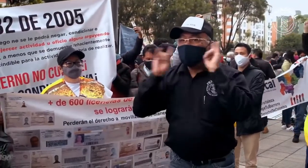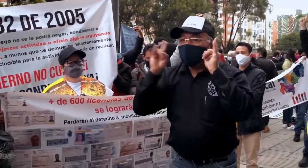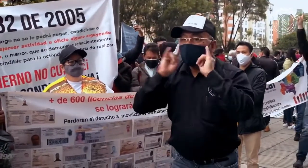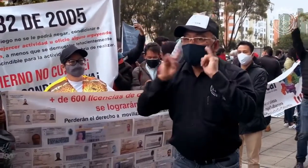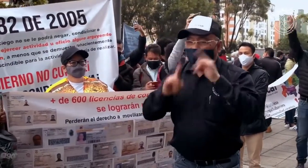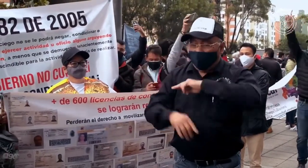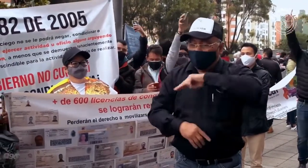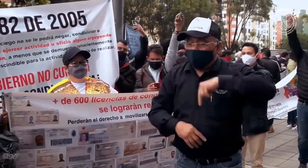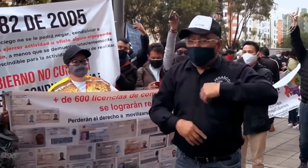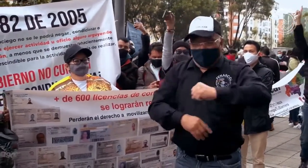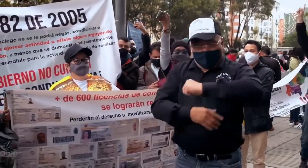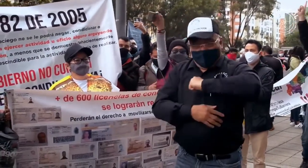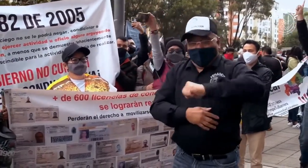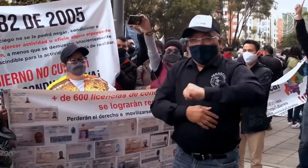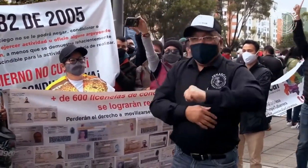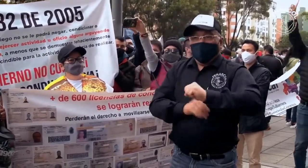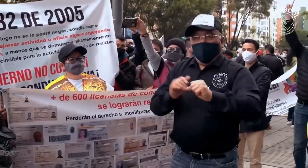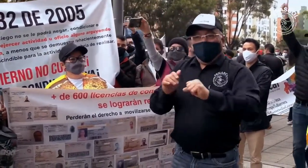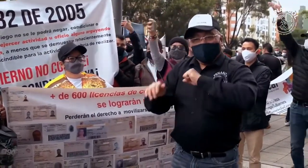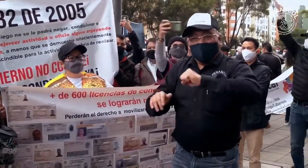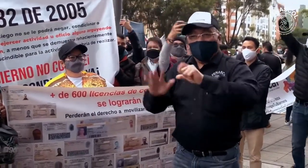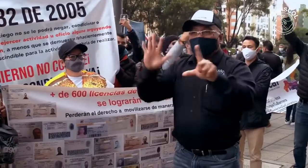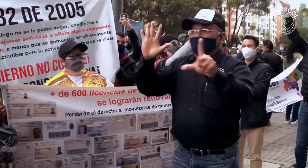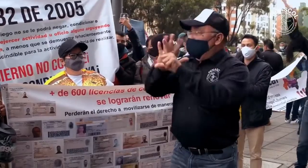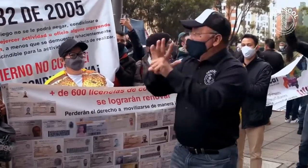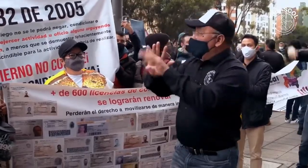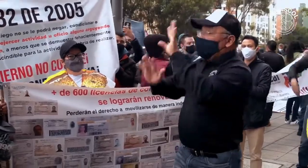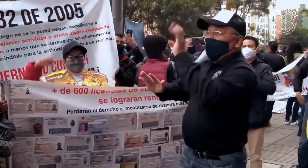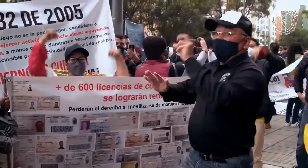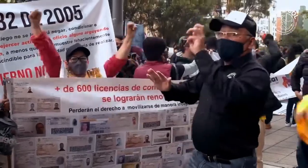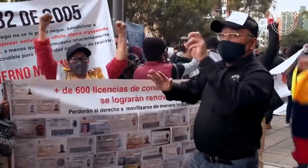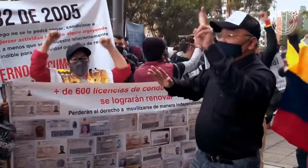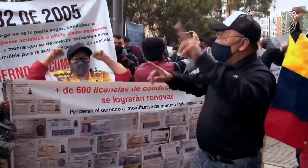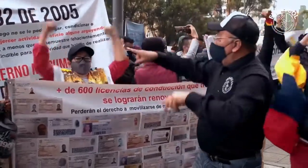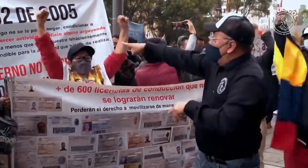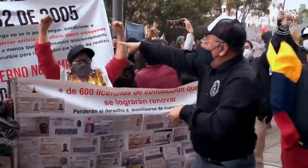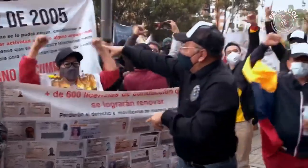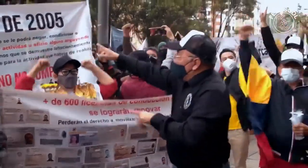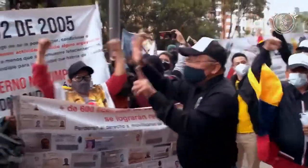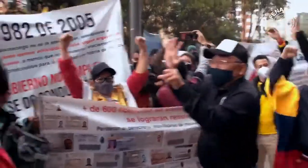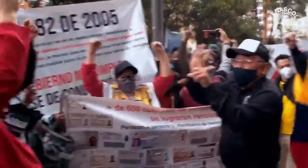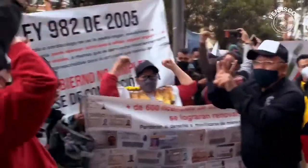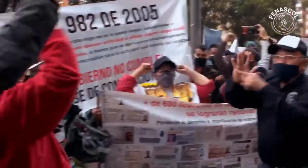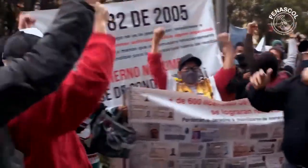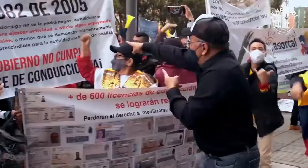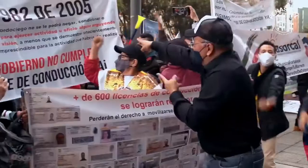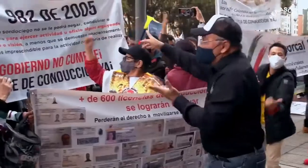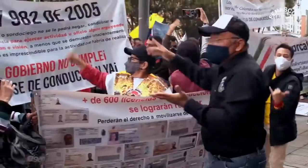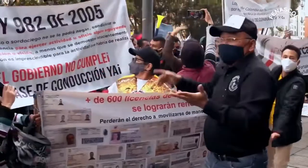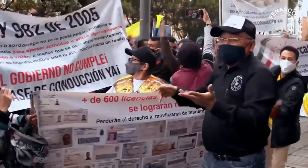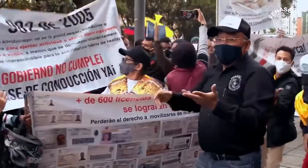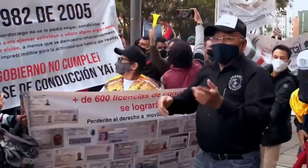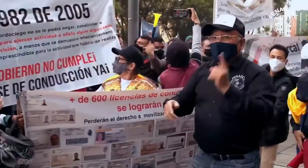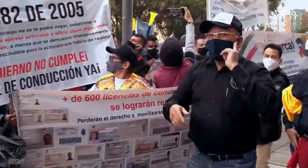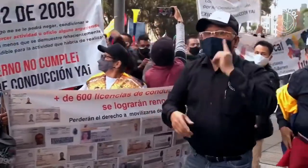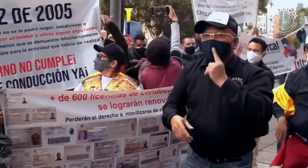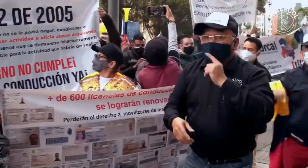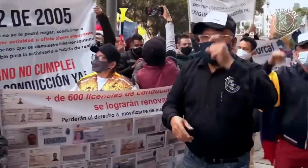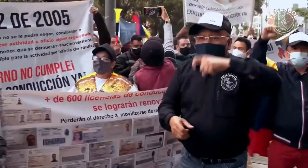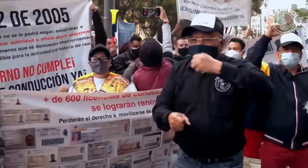no nos quieren escuchar, que no quieren ver que tenemos derechos. Derechos consignados en la ley 982.